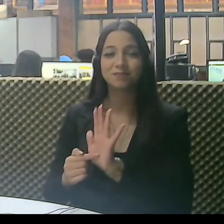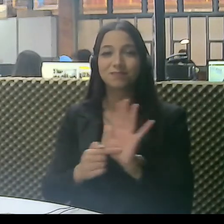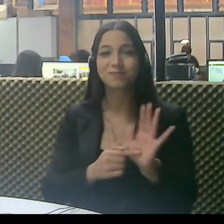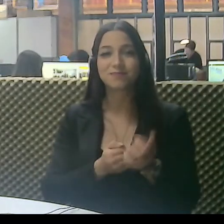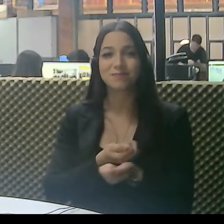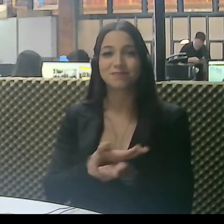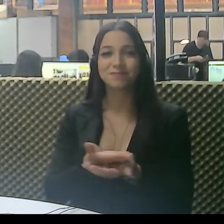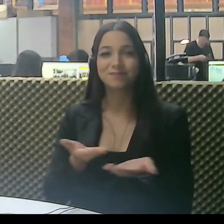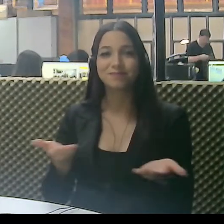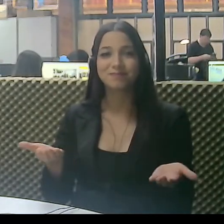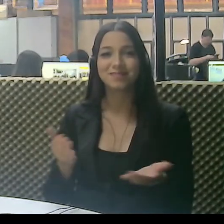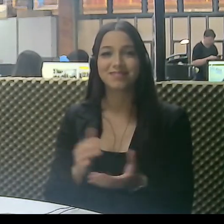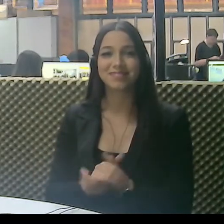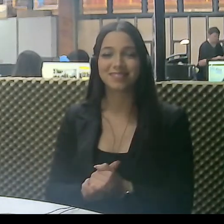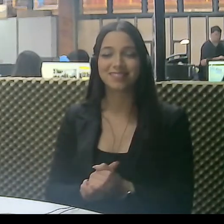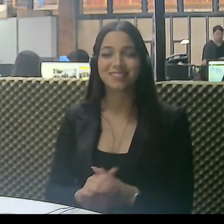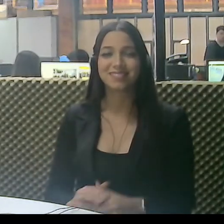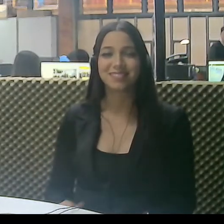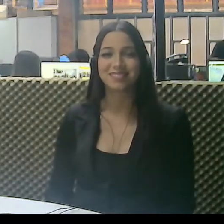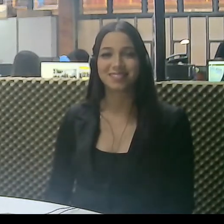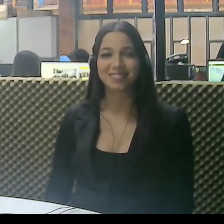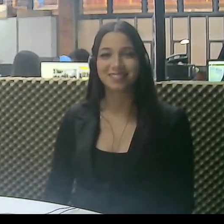Uberlândia no ar pra você.